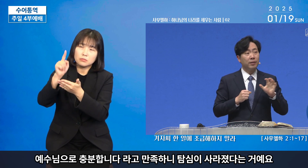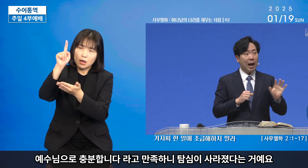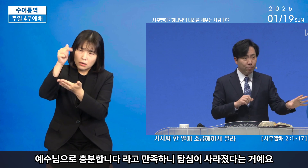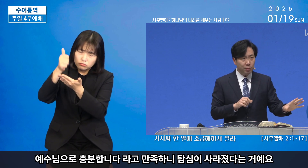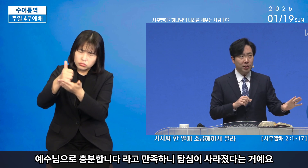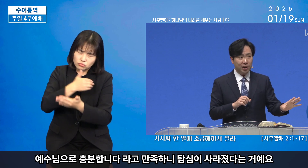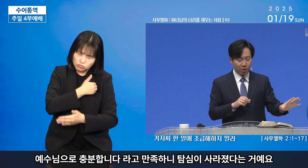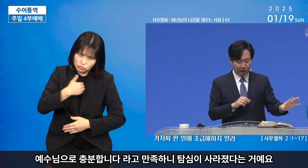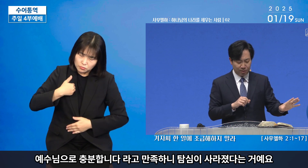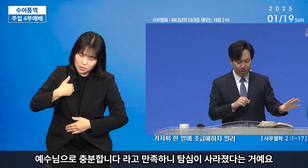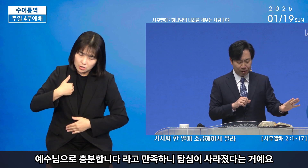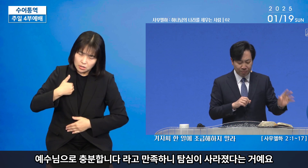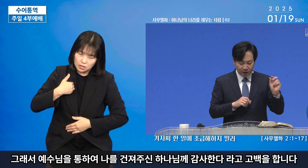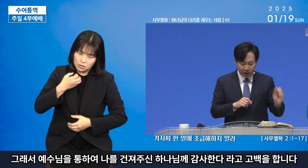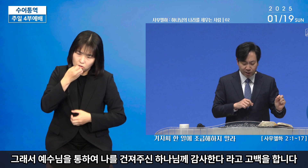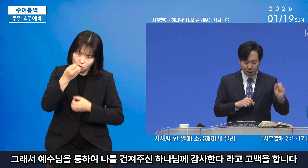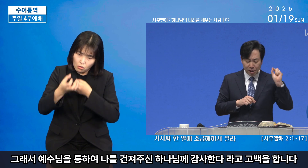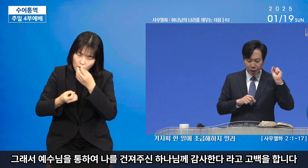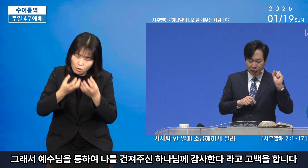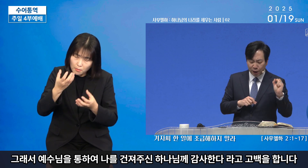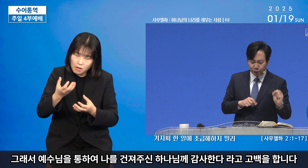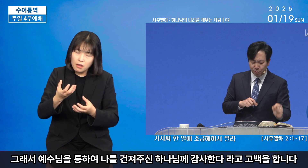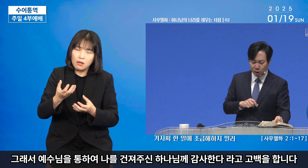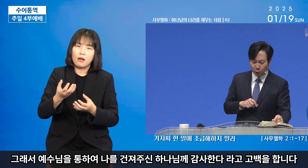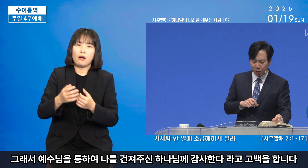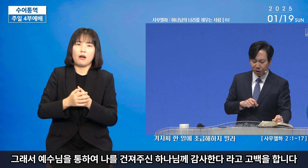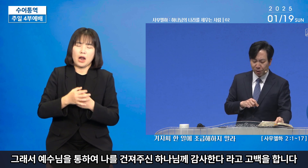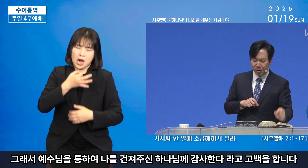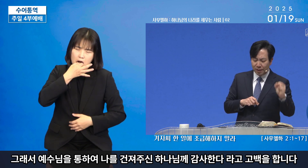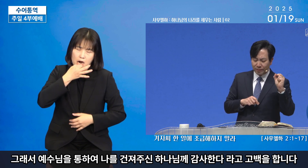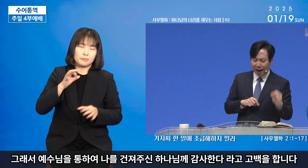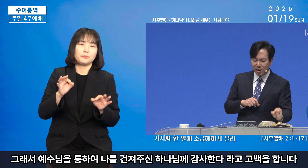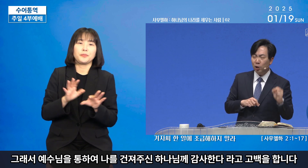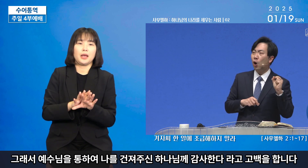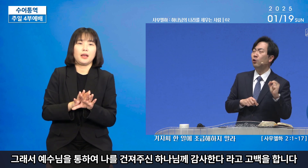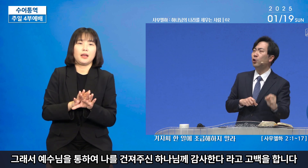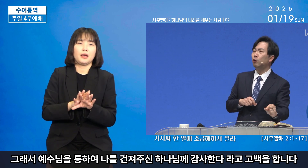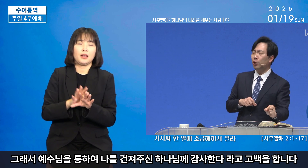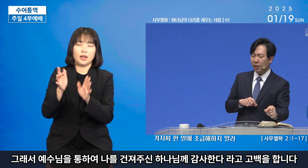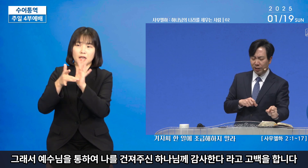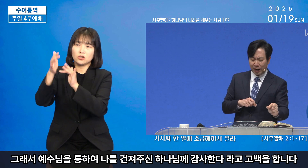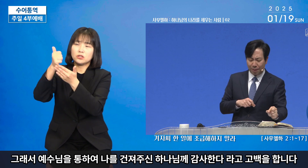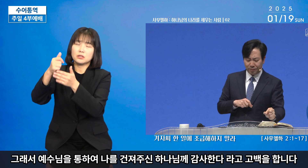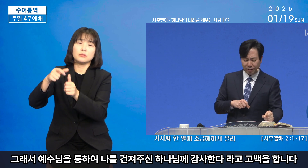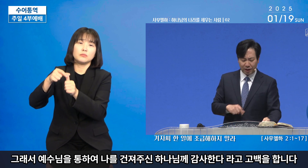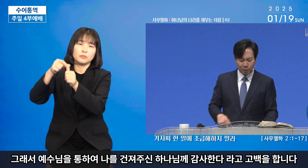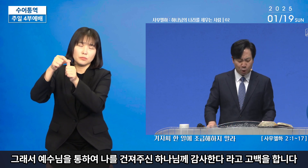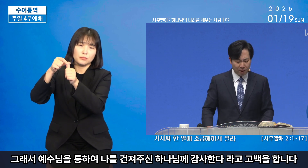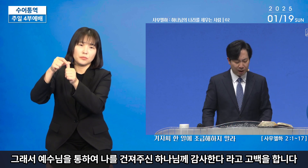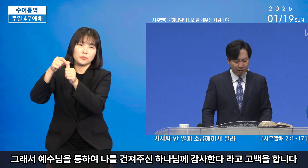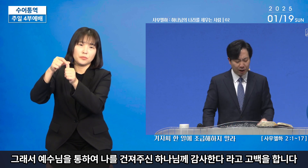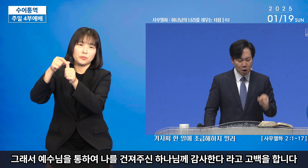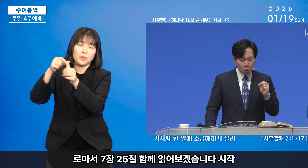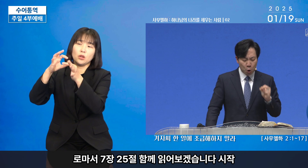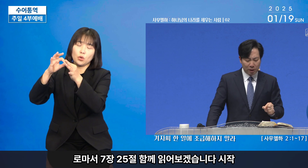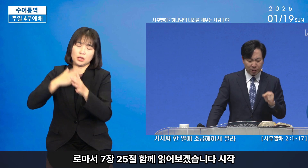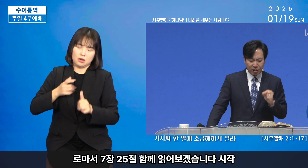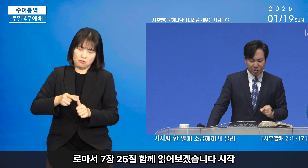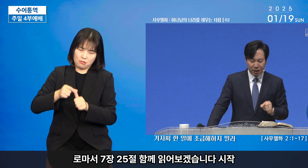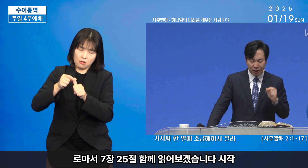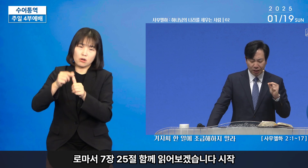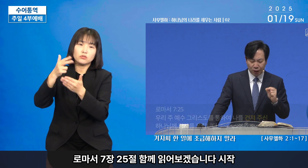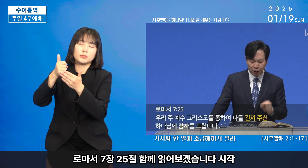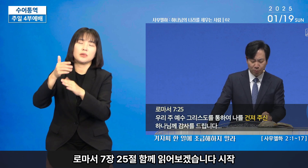만족하니 탐심이 사라졌다는 거예요. 그래서 예수님을 통하여 나를 건져주신 하나님께 감사한다라고 고백을 합니다.